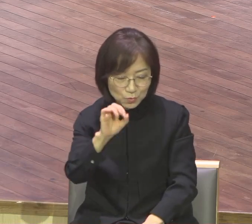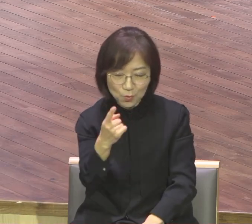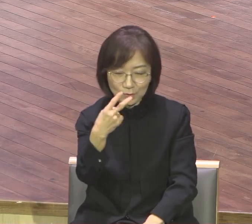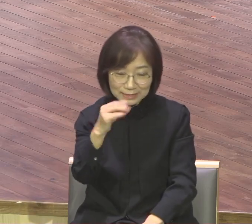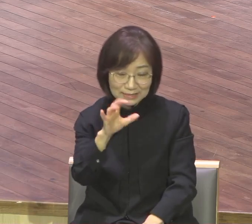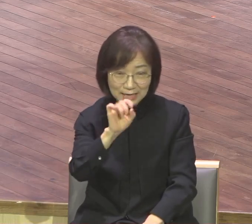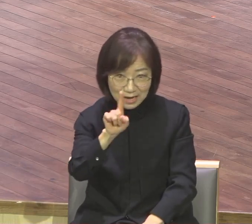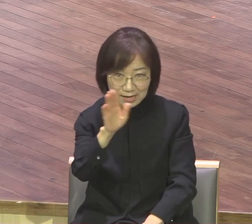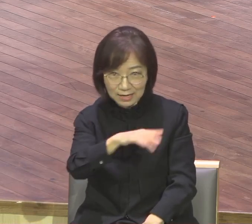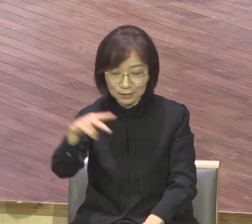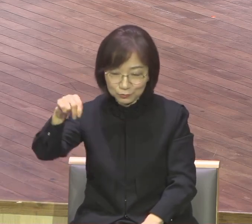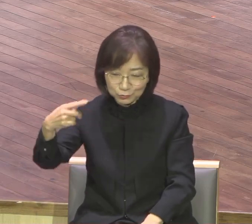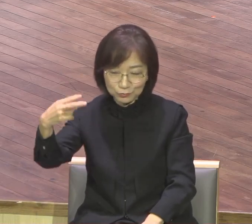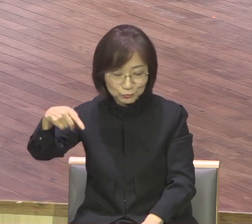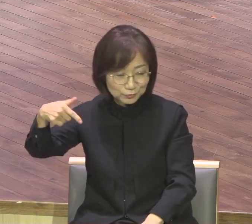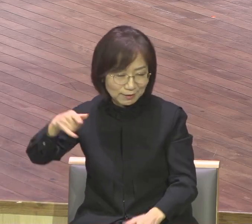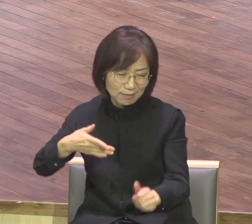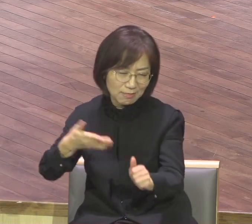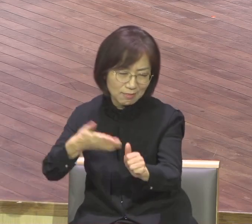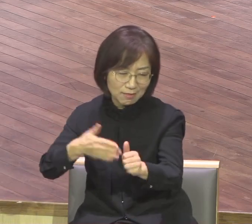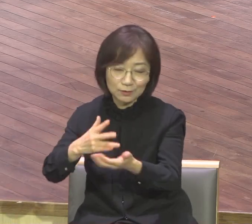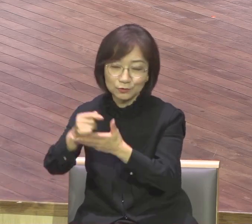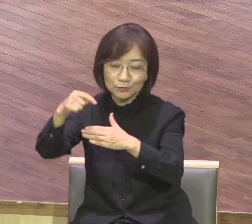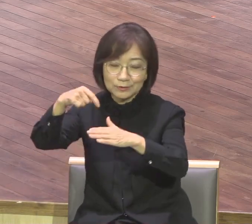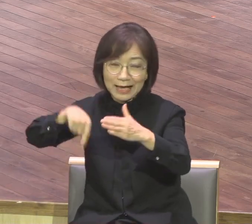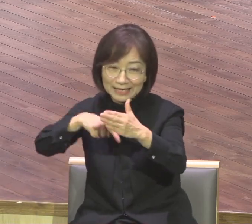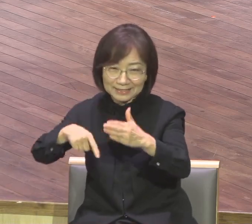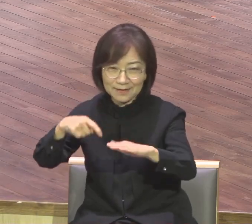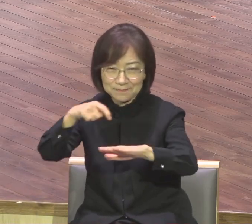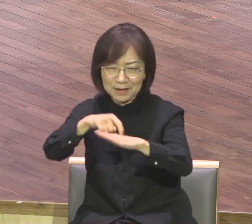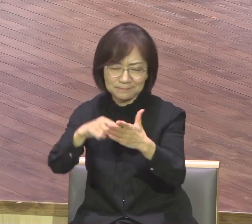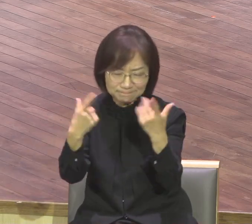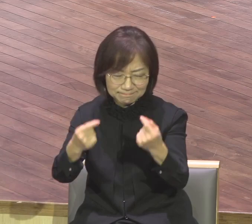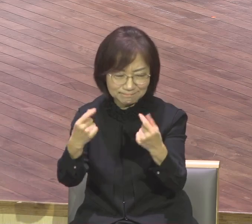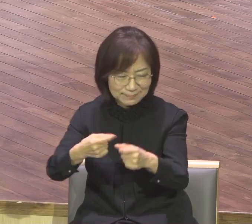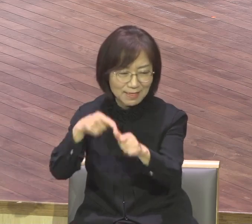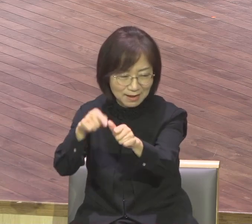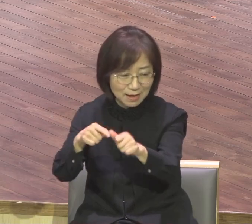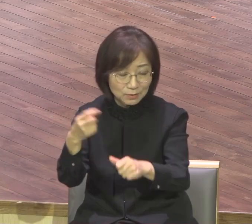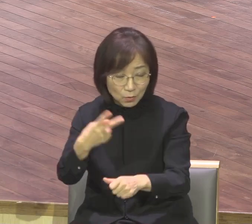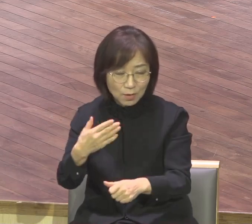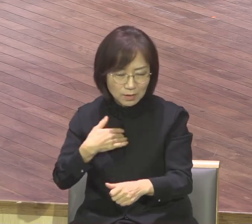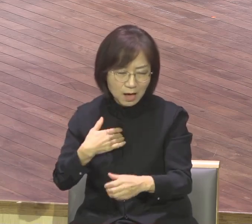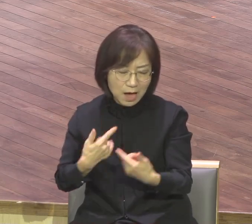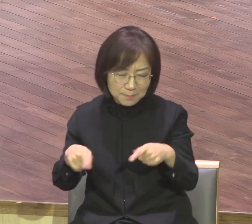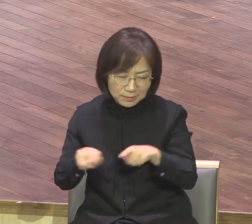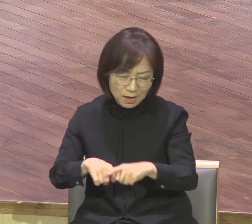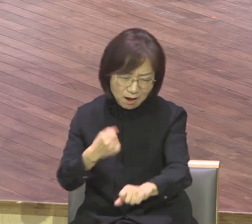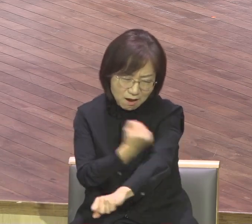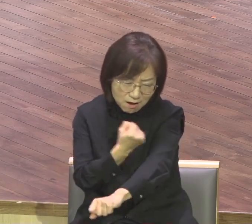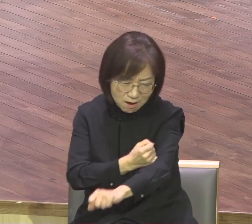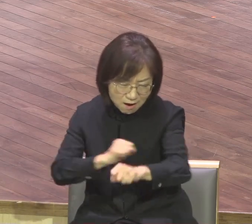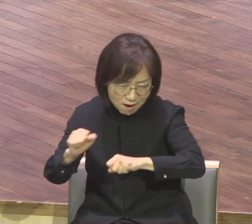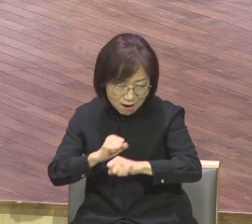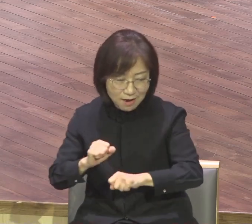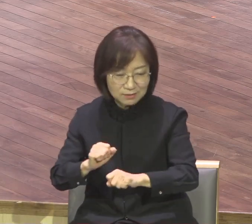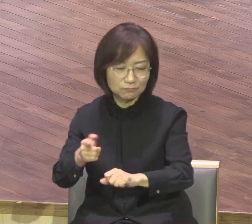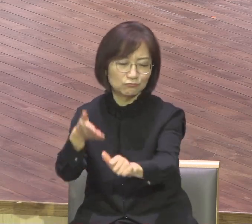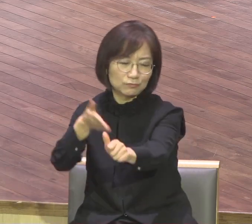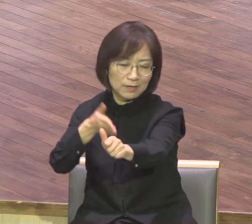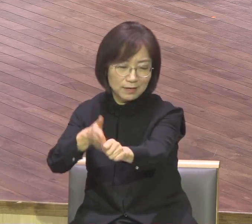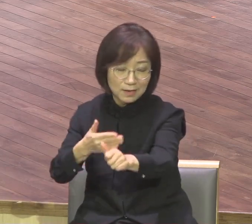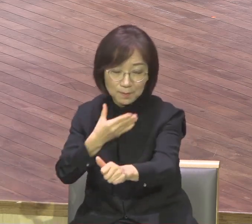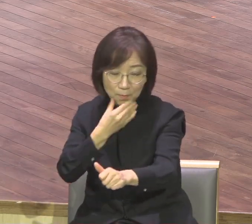순두개를 권하노니 주 안에서 같은 마음을 품으라. 또 참으로 나와 멍에를 같이 한 내게 구하노니 복음에 나와